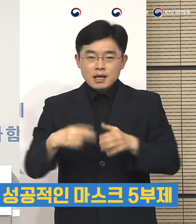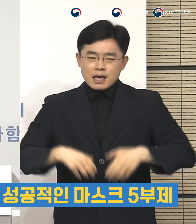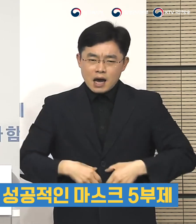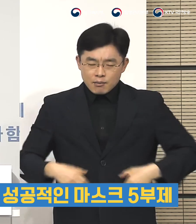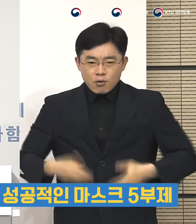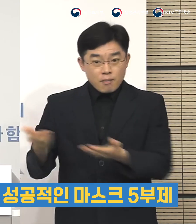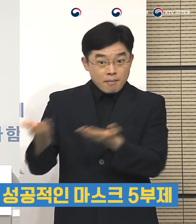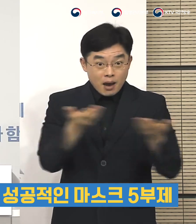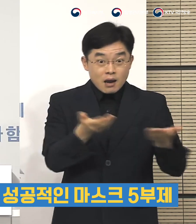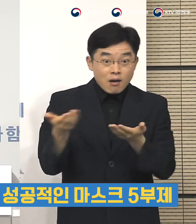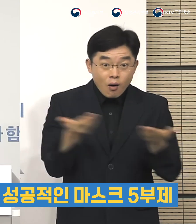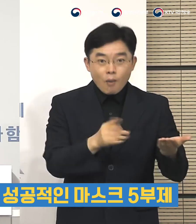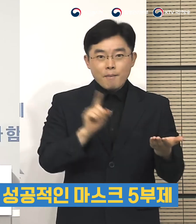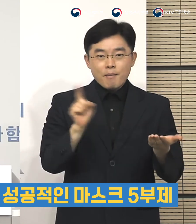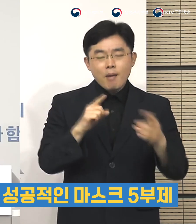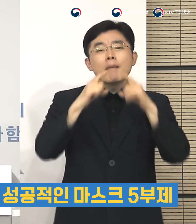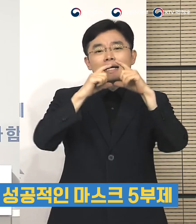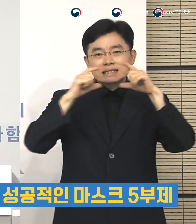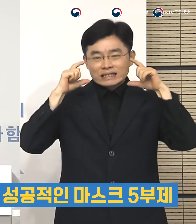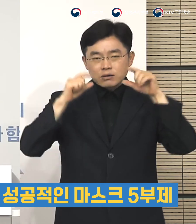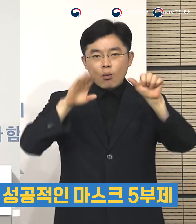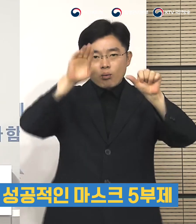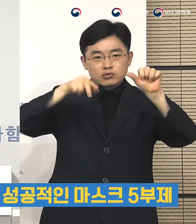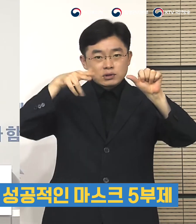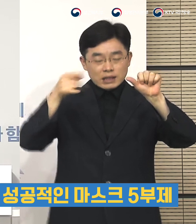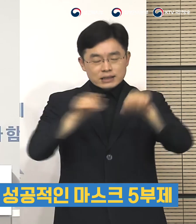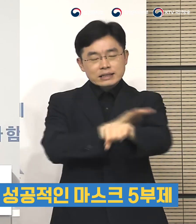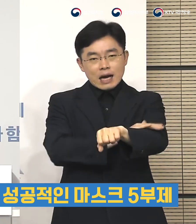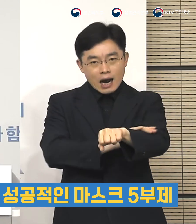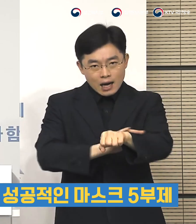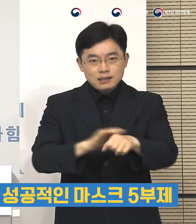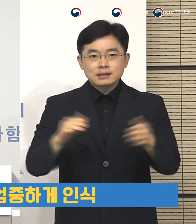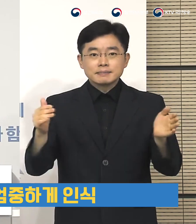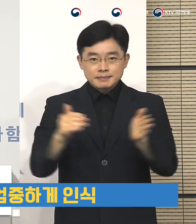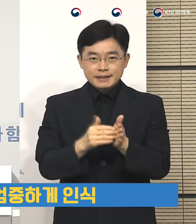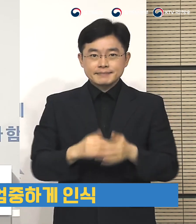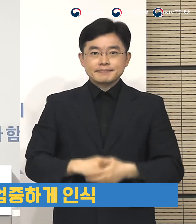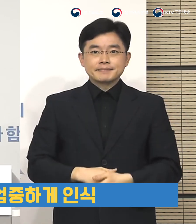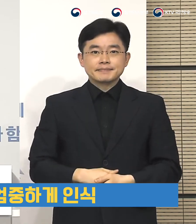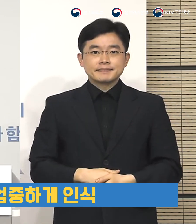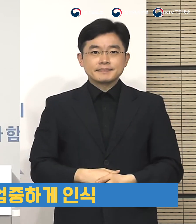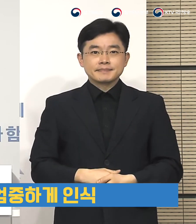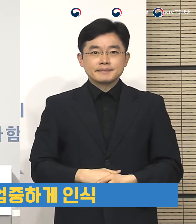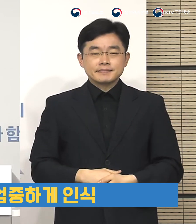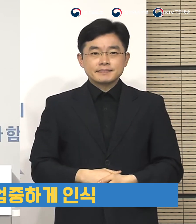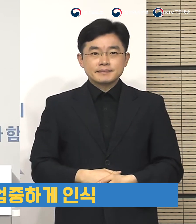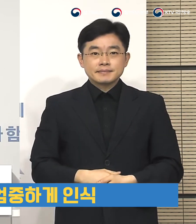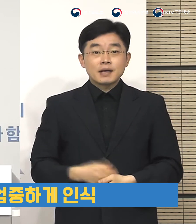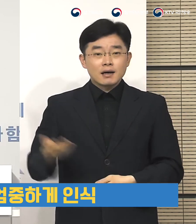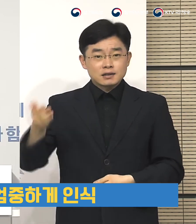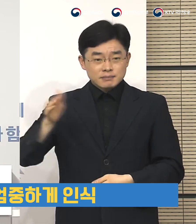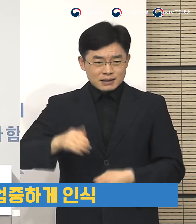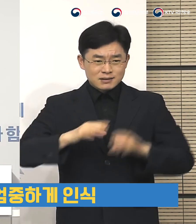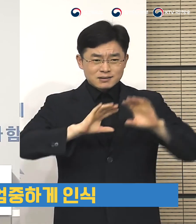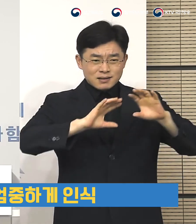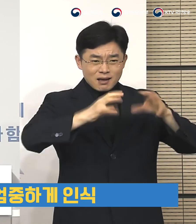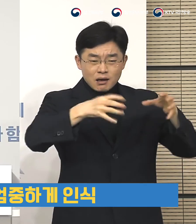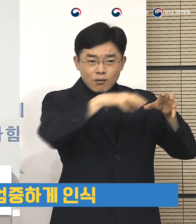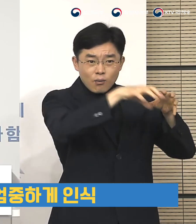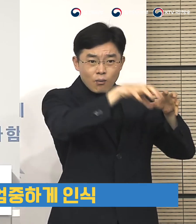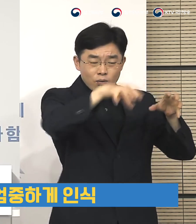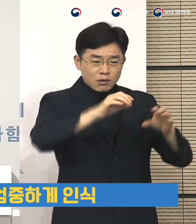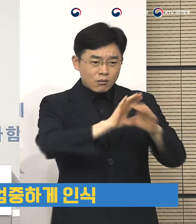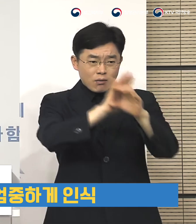양보와 배려를 통해 마스크 오브제도 성공적으로 운영할 수 있었습니다. 다만 세계적으로 코로나19